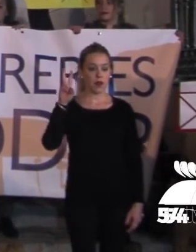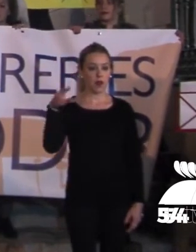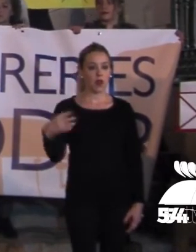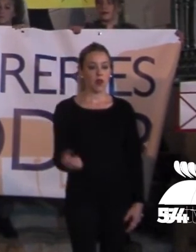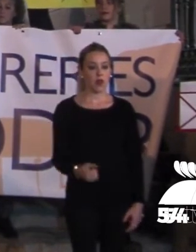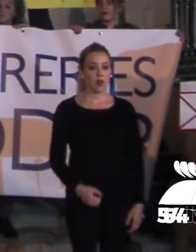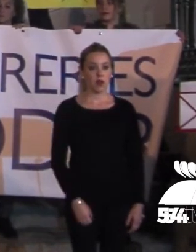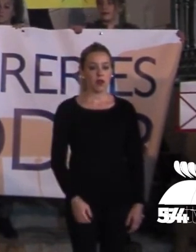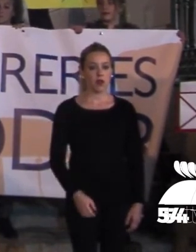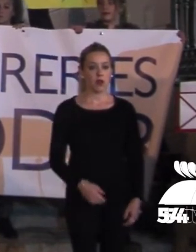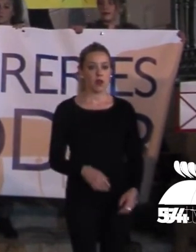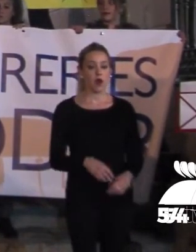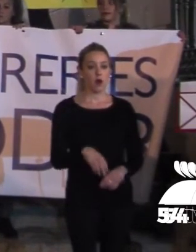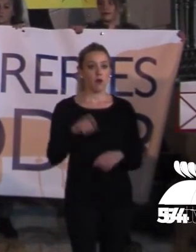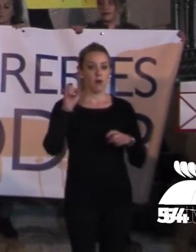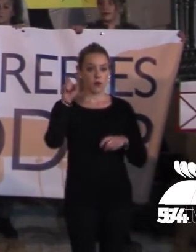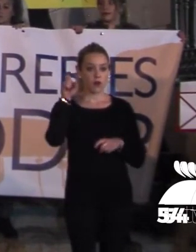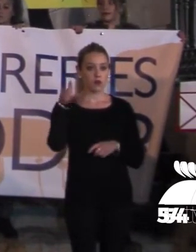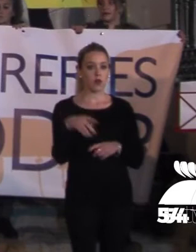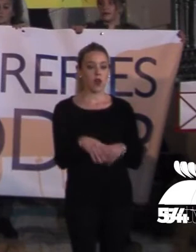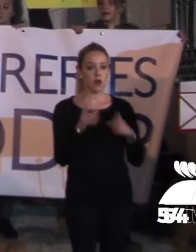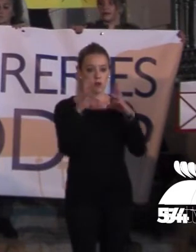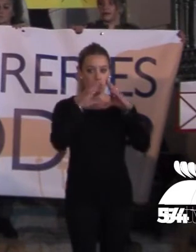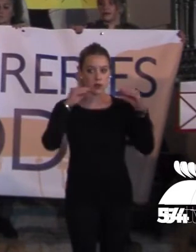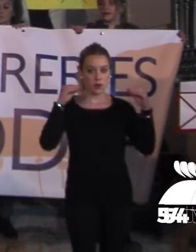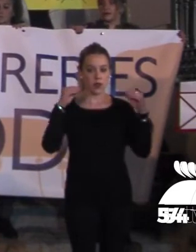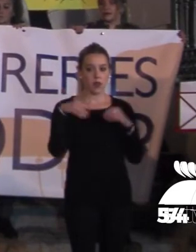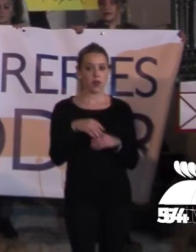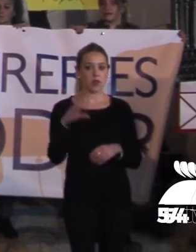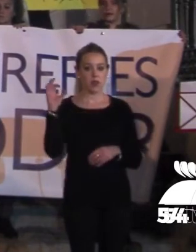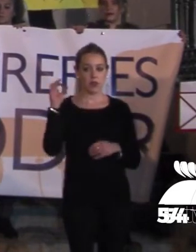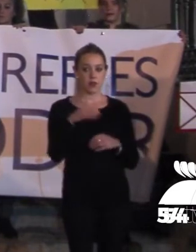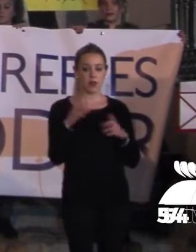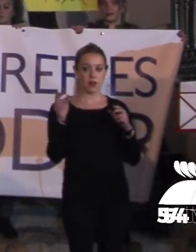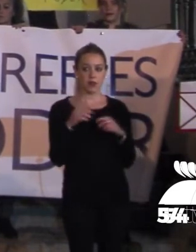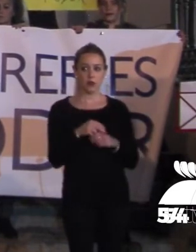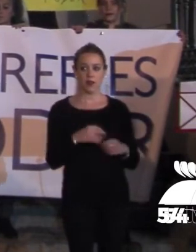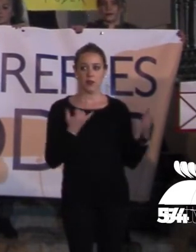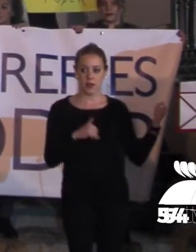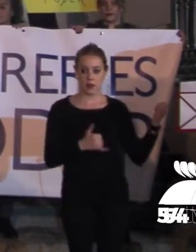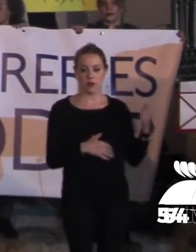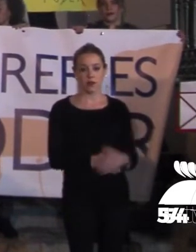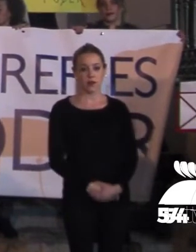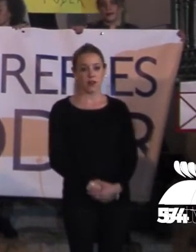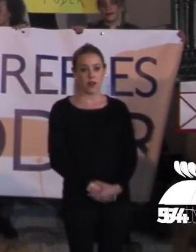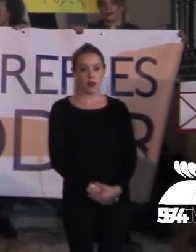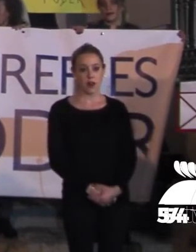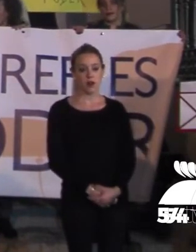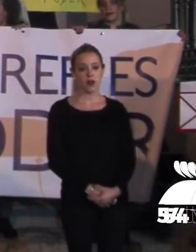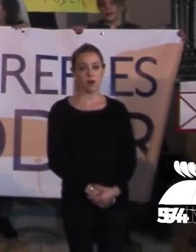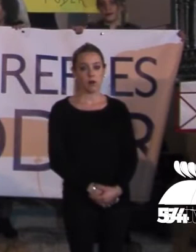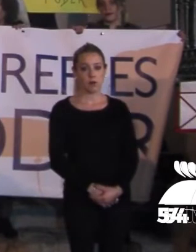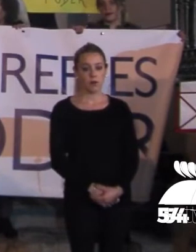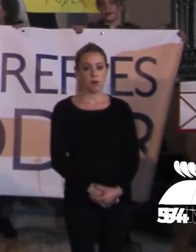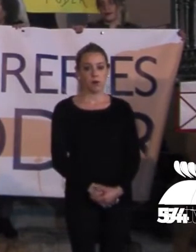el encuentro proyecto con el viceconsejero el pasado jueves sin embargo según explica maría joseba que al solicitarle una nueva cita nos la